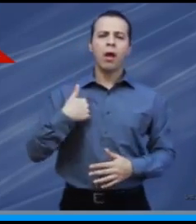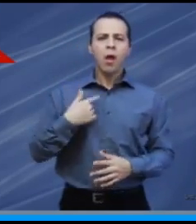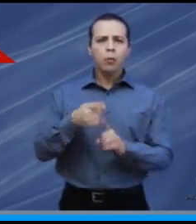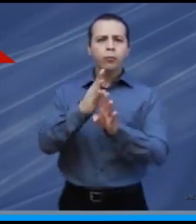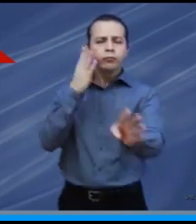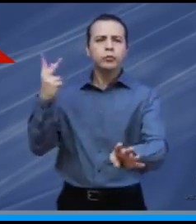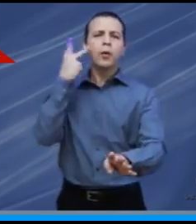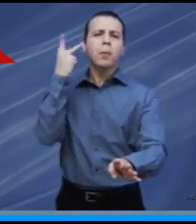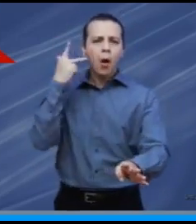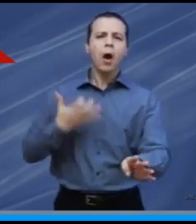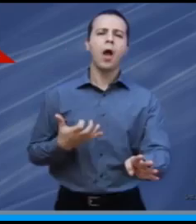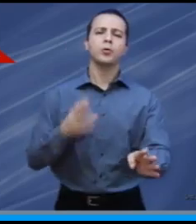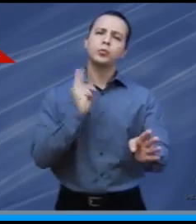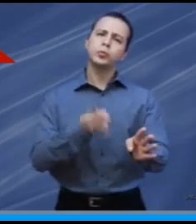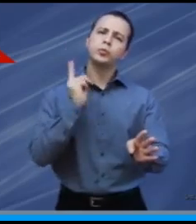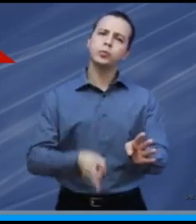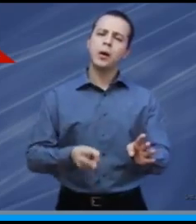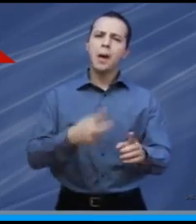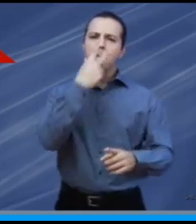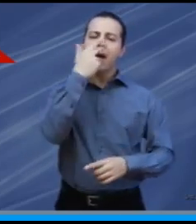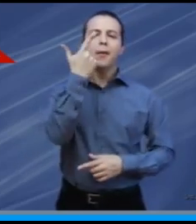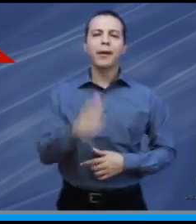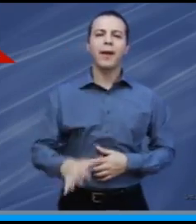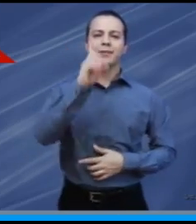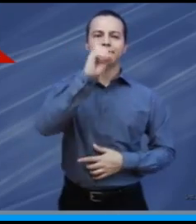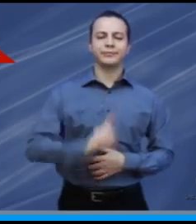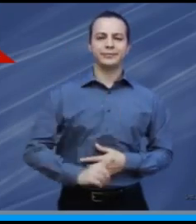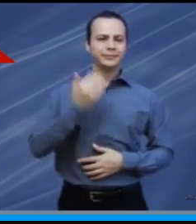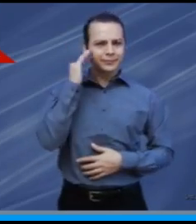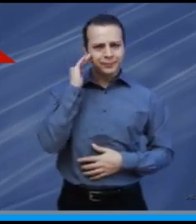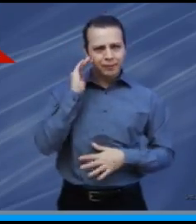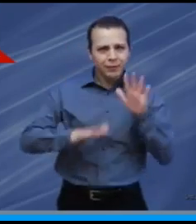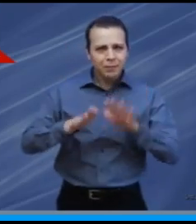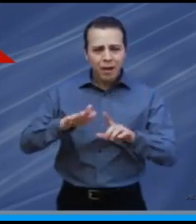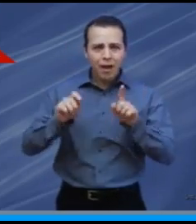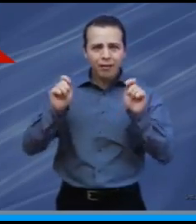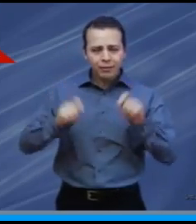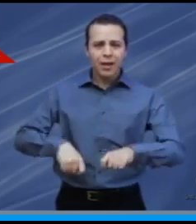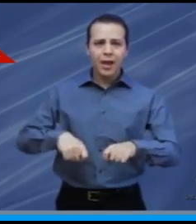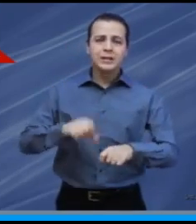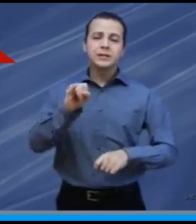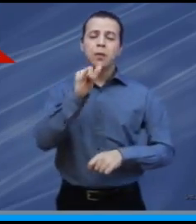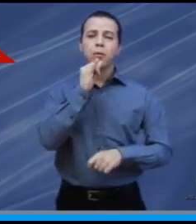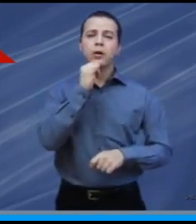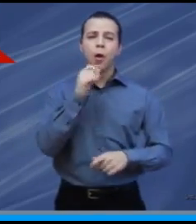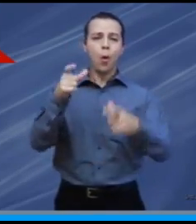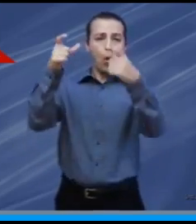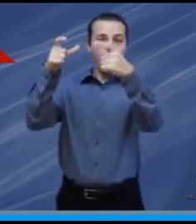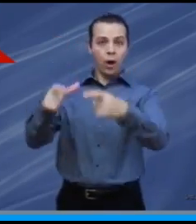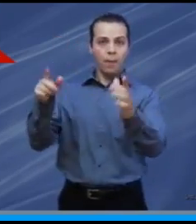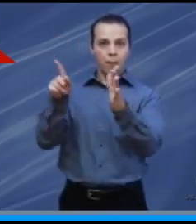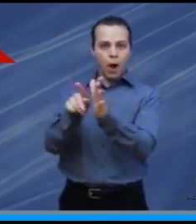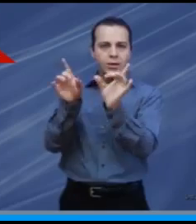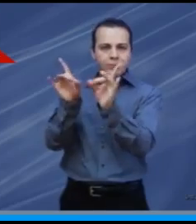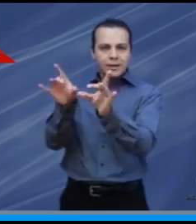que se ofende, que não quer ser tratado como pessoa com deficiência. Então, o fato de você ter, num local como esse, um local